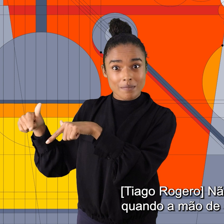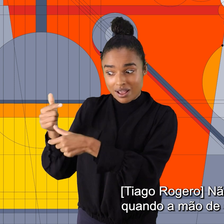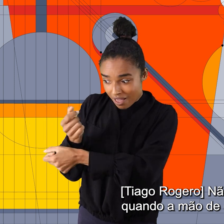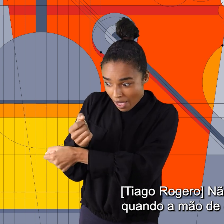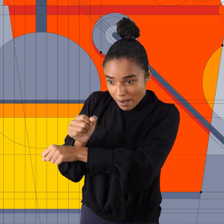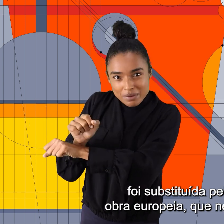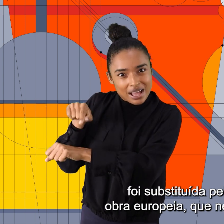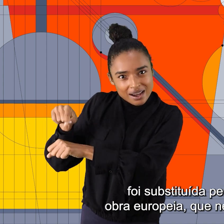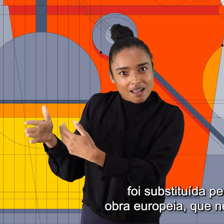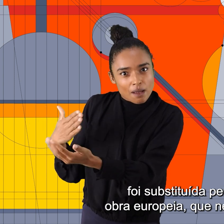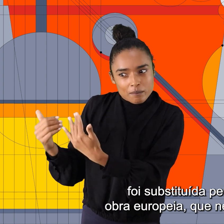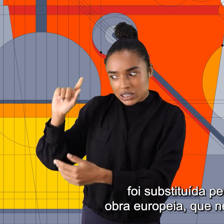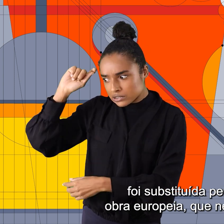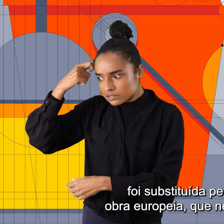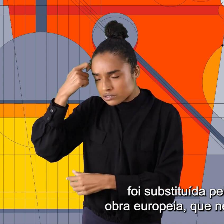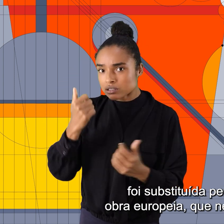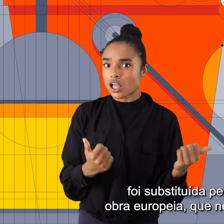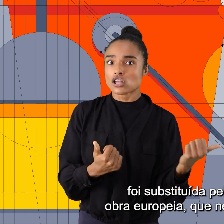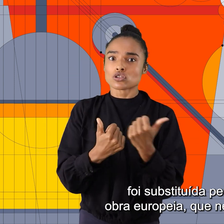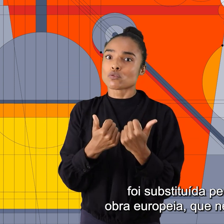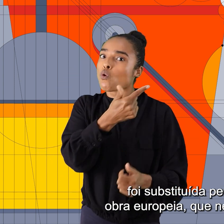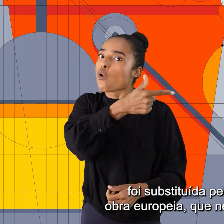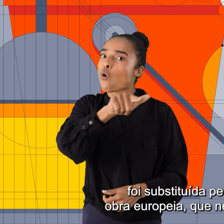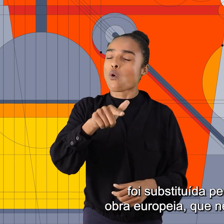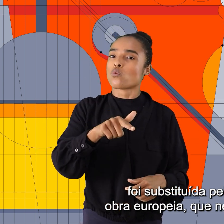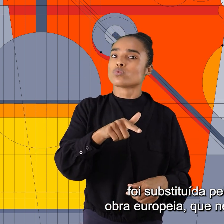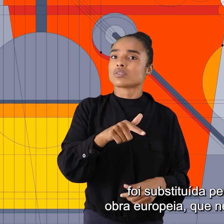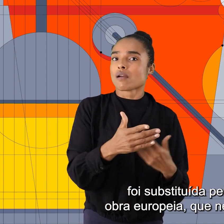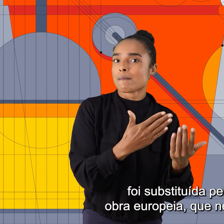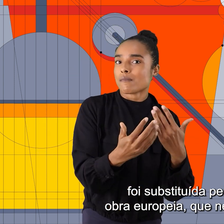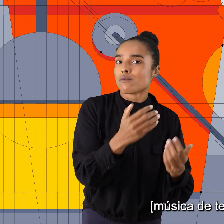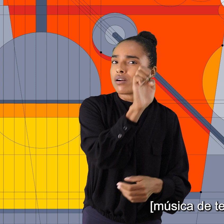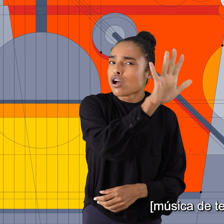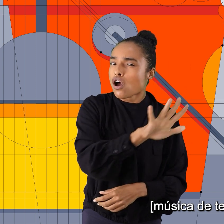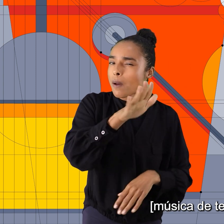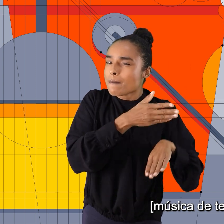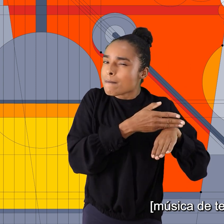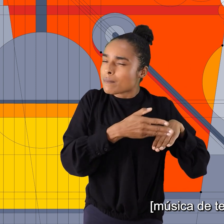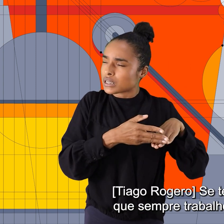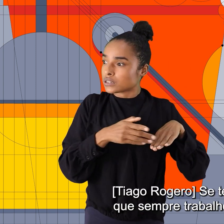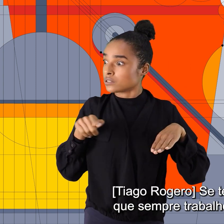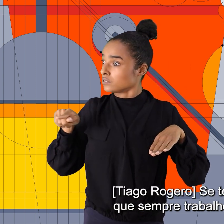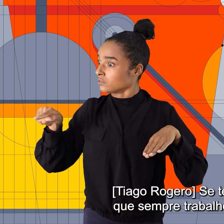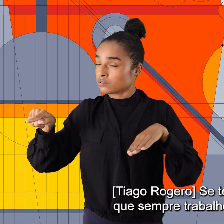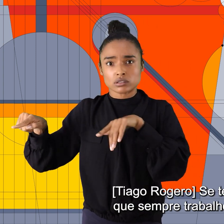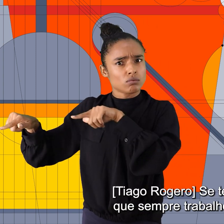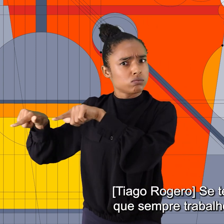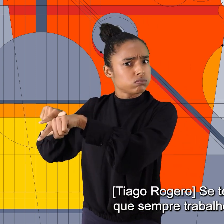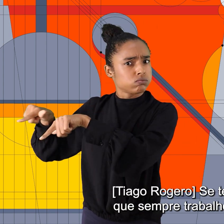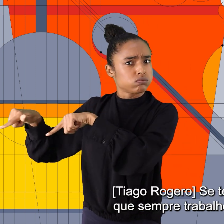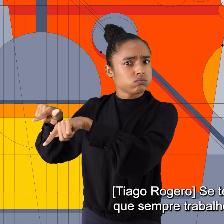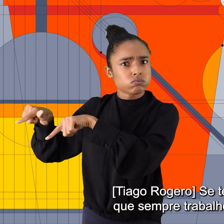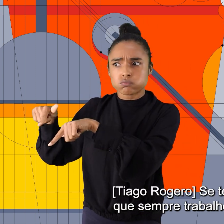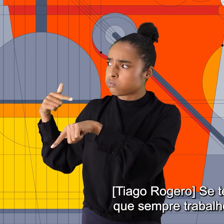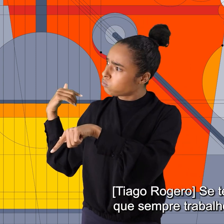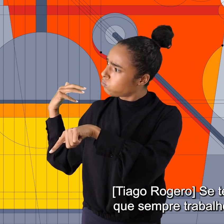mão de obra negra foi substituída pela mão de obra europeia, que nem na novela. Se teve um povo que